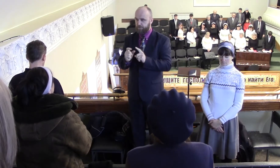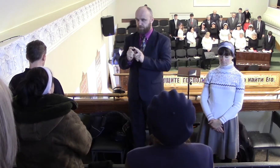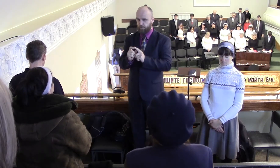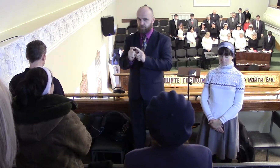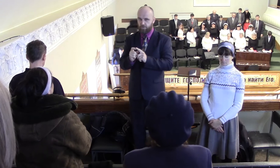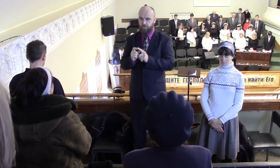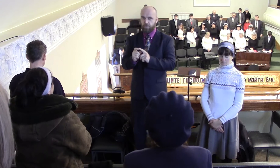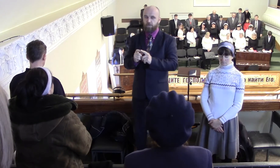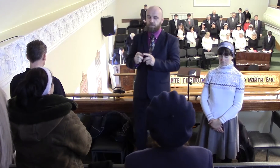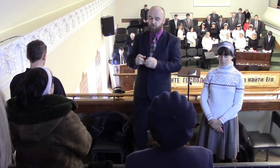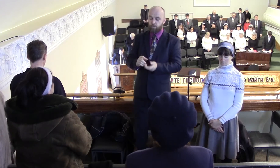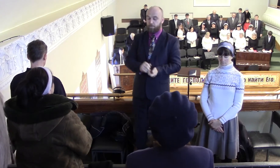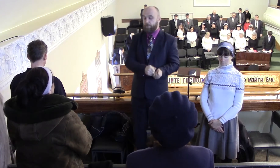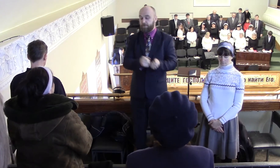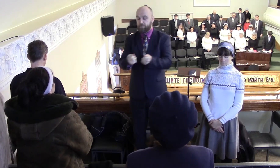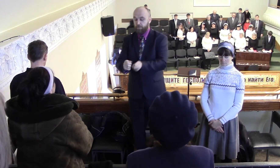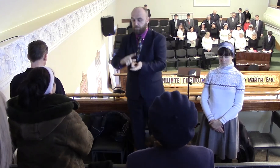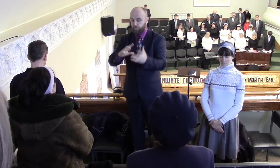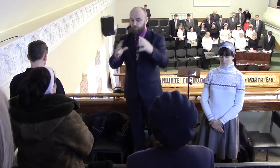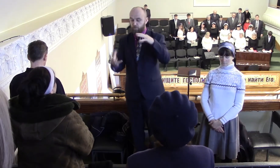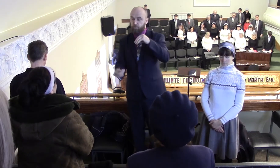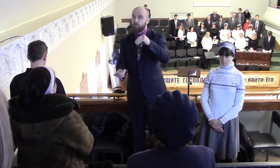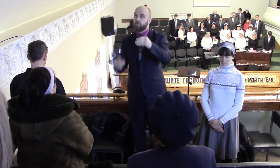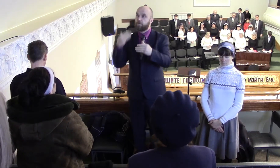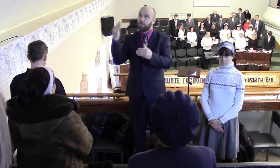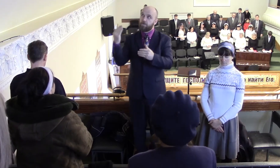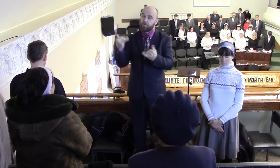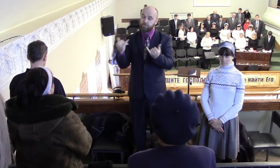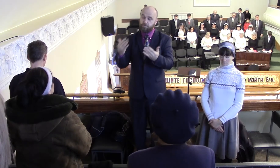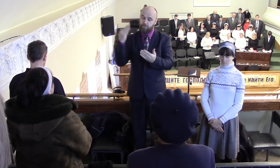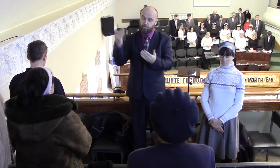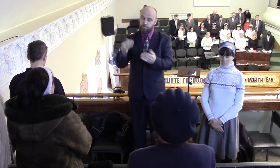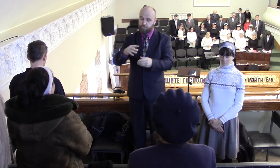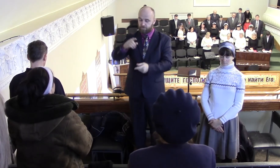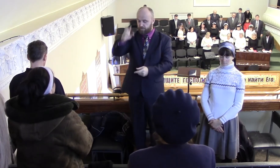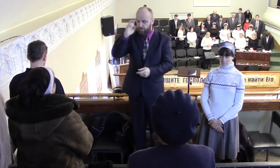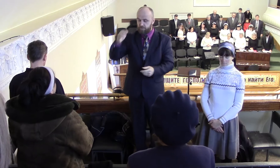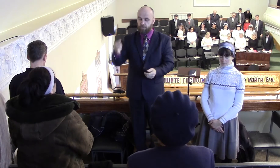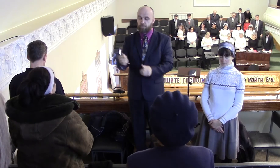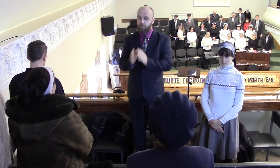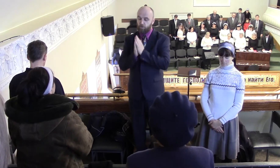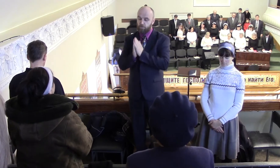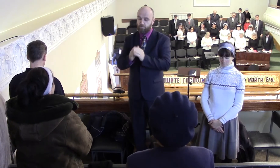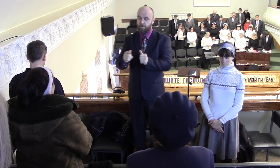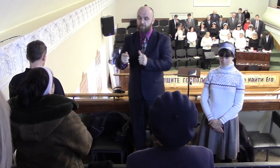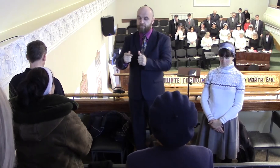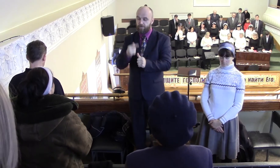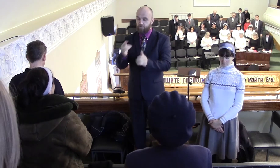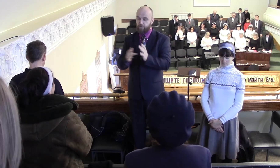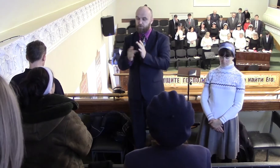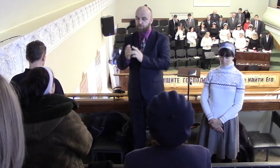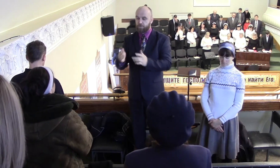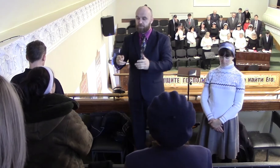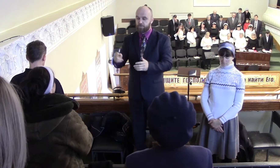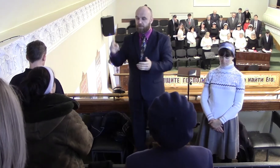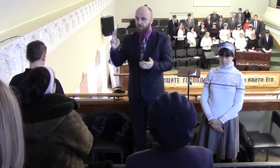это слово и приносить плод, Господи, для Твоего Царствия. Отец наш Небесный, все это просим во имя Иисуса Христа, наш Бог, Отец,